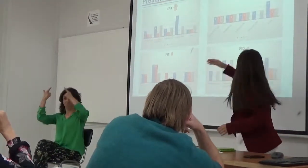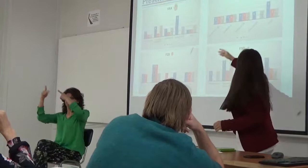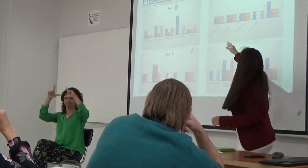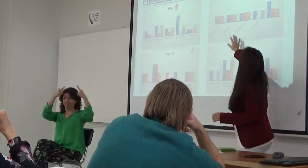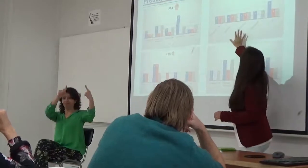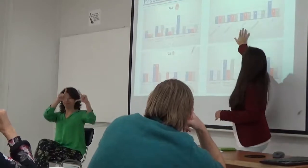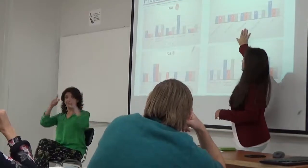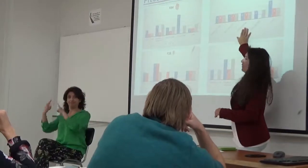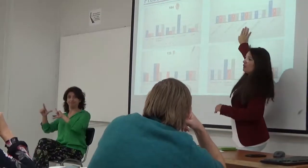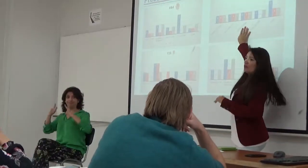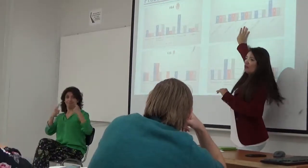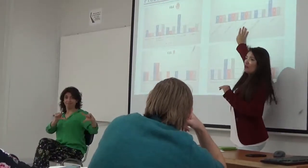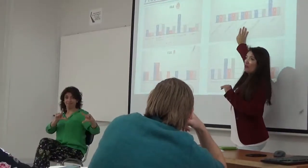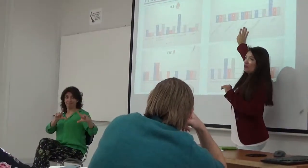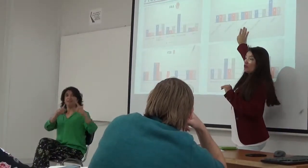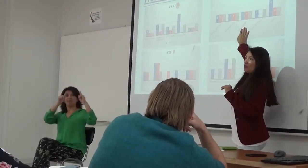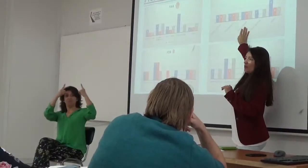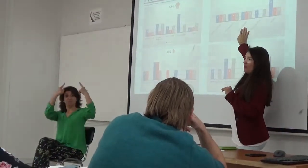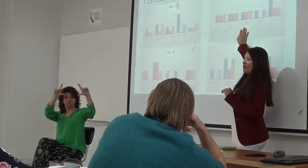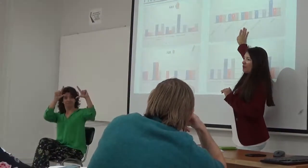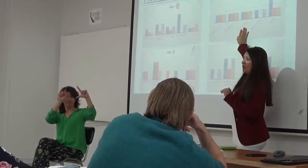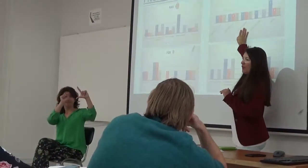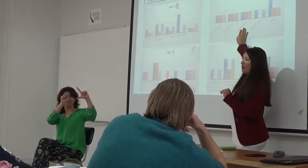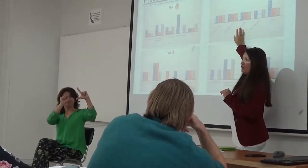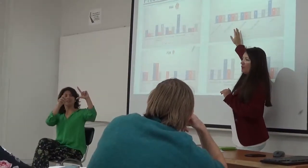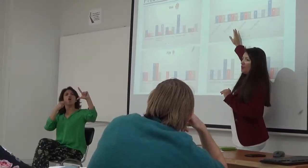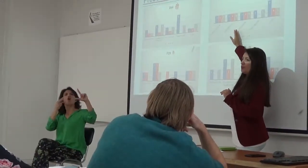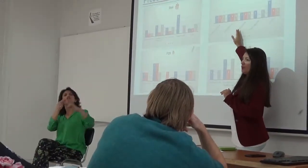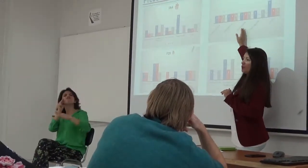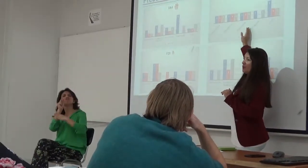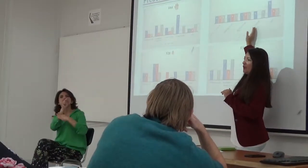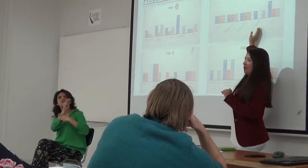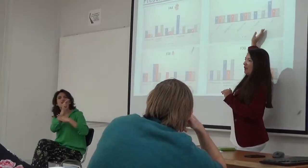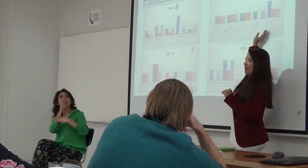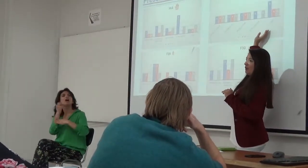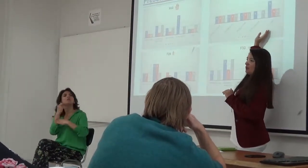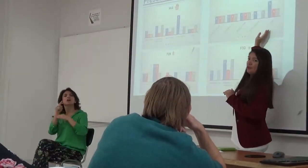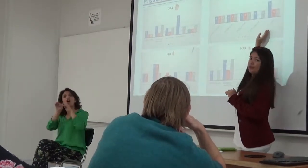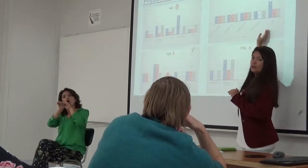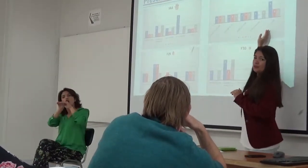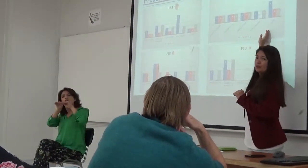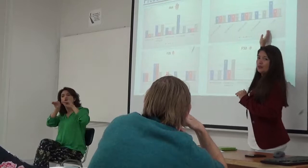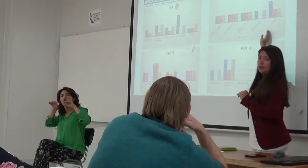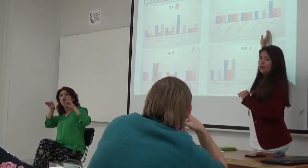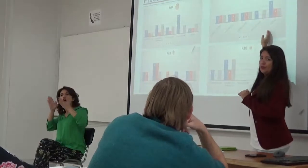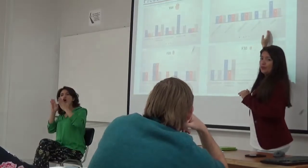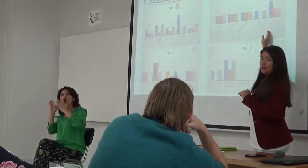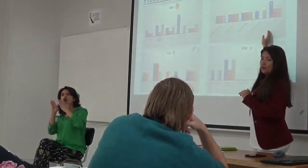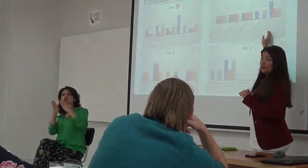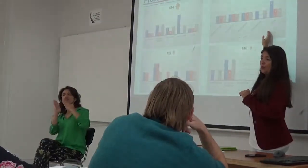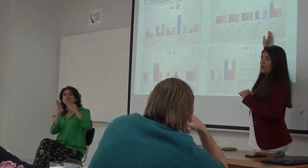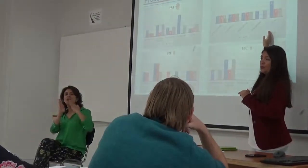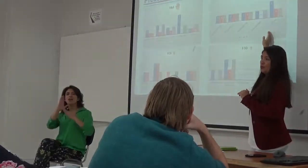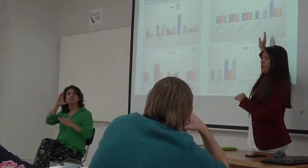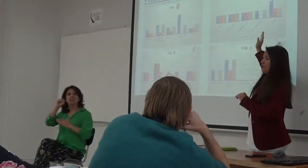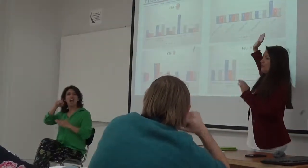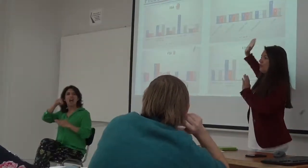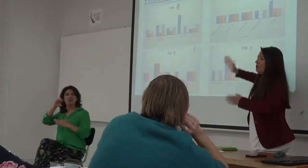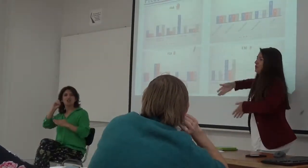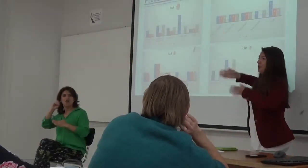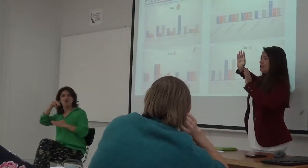relacionado con lo anterior, que es cierto que con 2 años de inmersión en lengua tiene una estructura mucho más canónica dentro de su